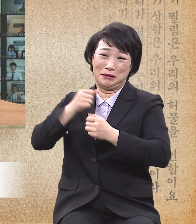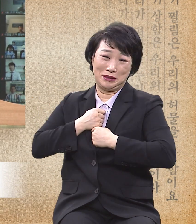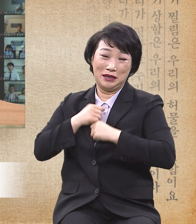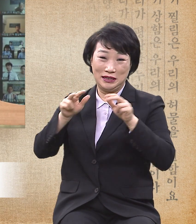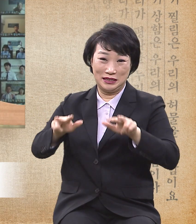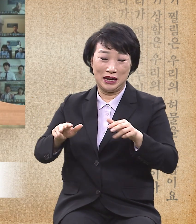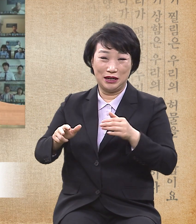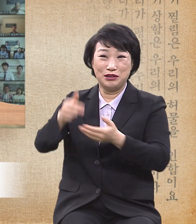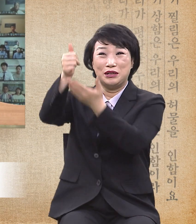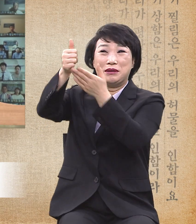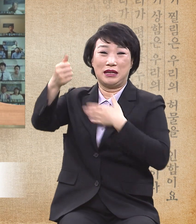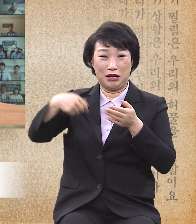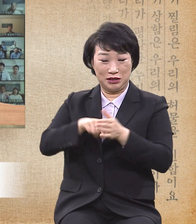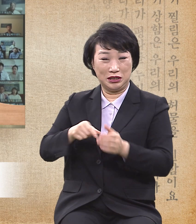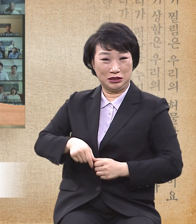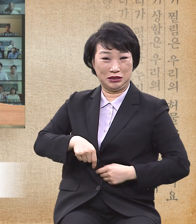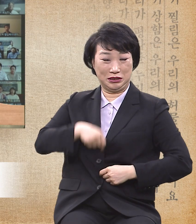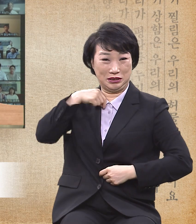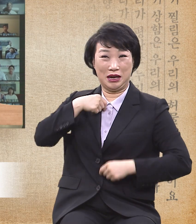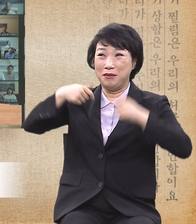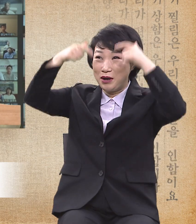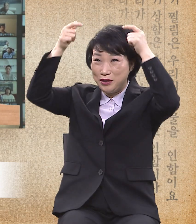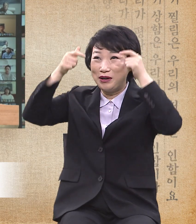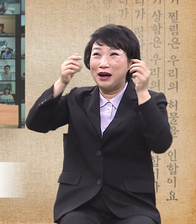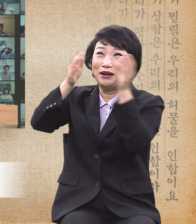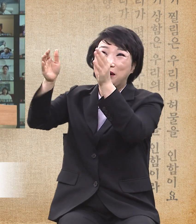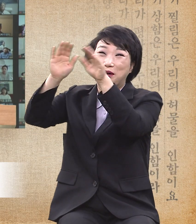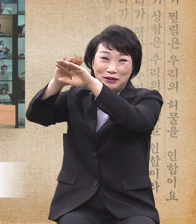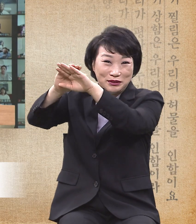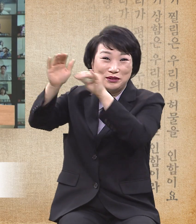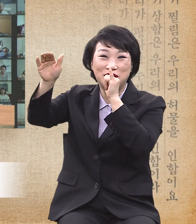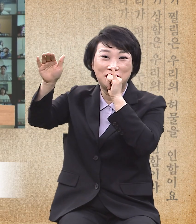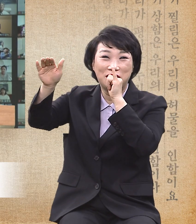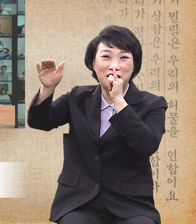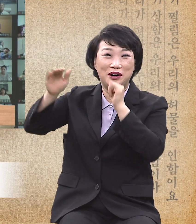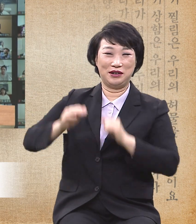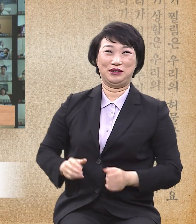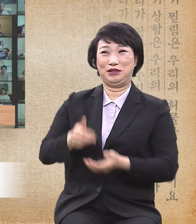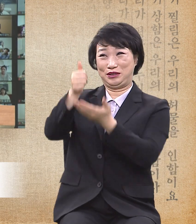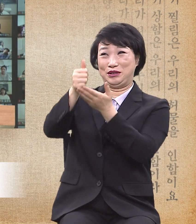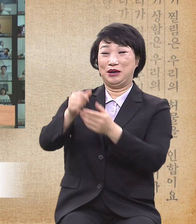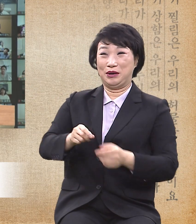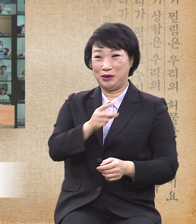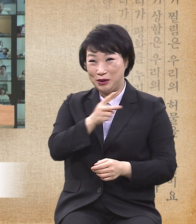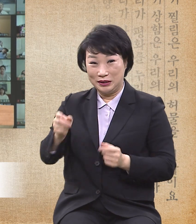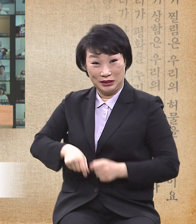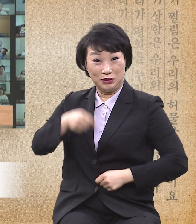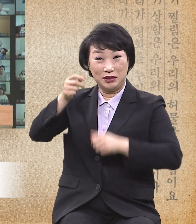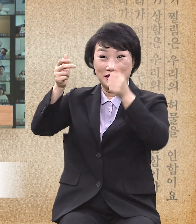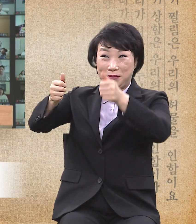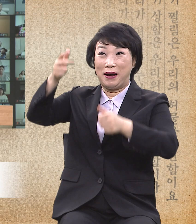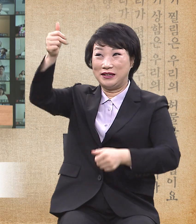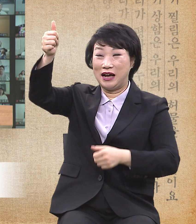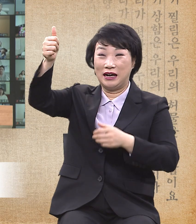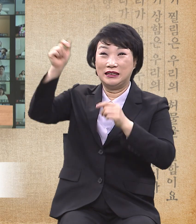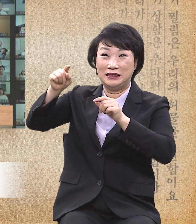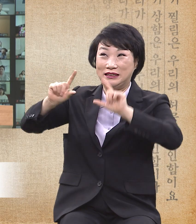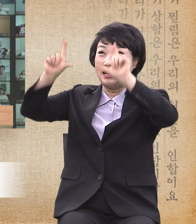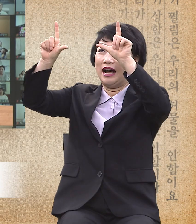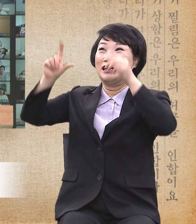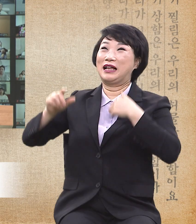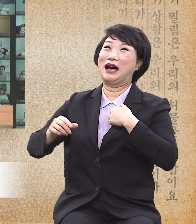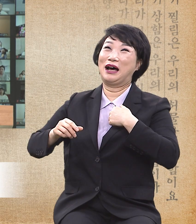후는 나를 위해서 의의 면류관이 예비되었으므로 주곧 의로우신 재판장이